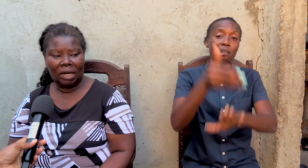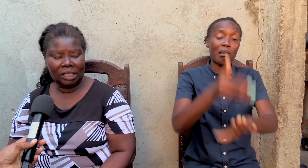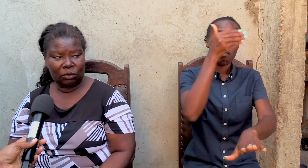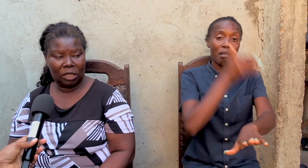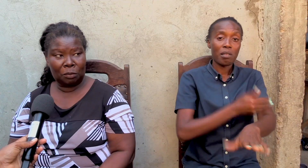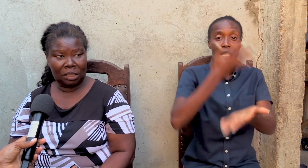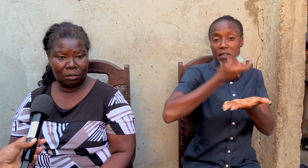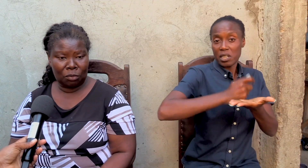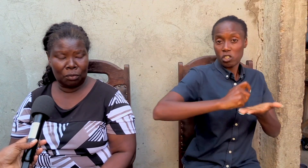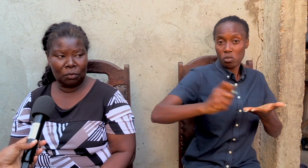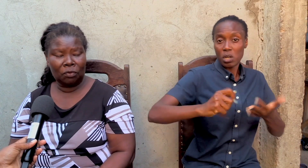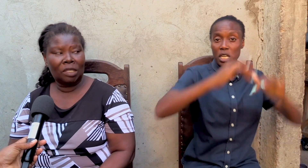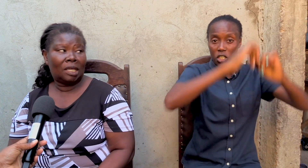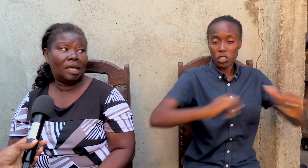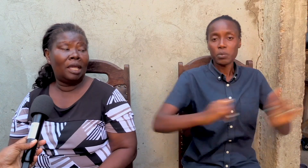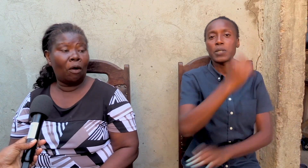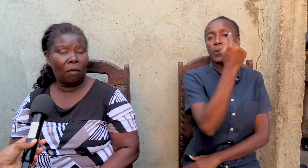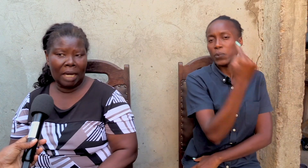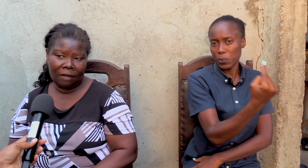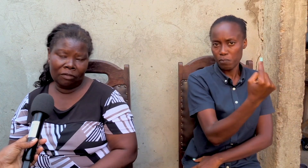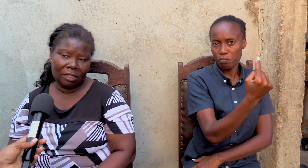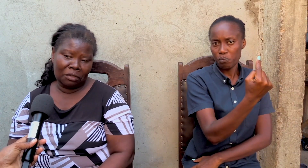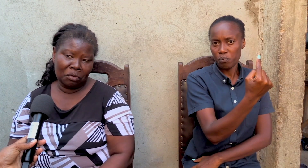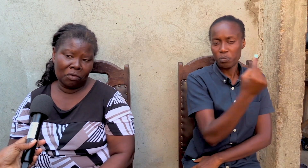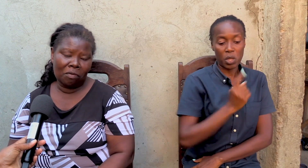a escola especial número 1. Eu comer a vizinho, manga.